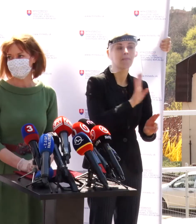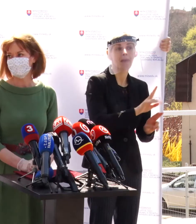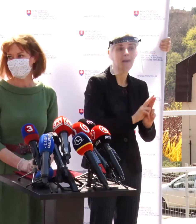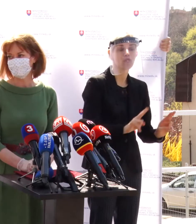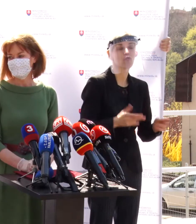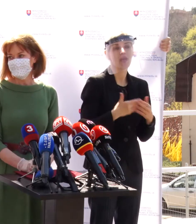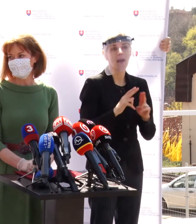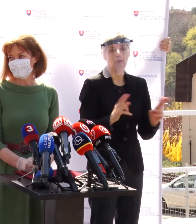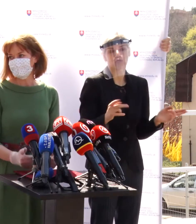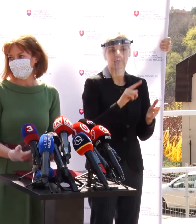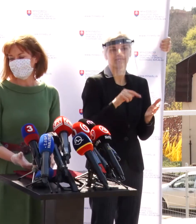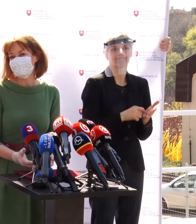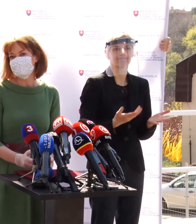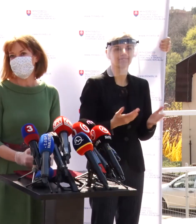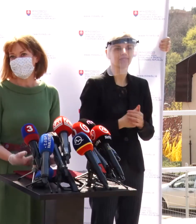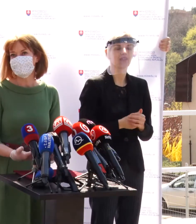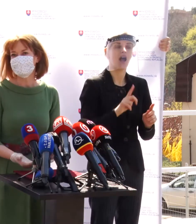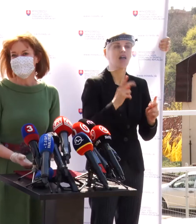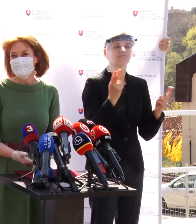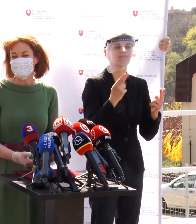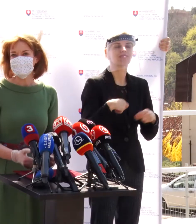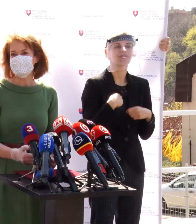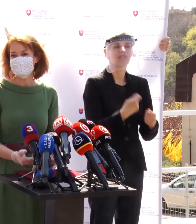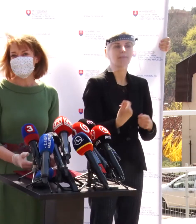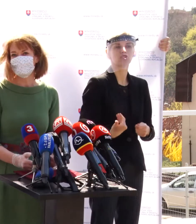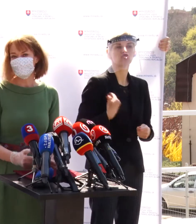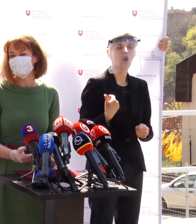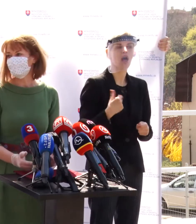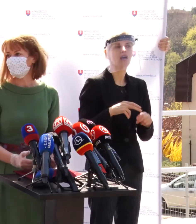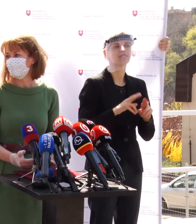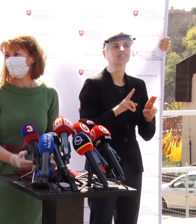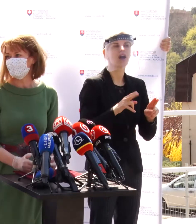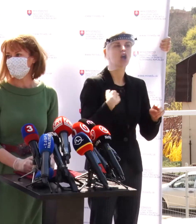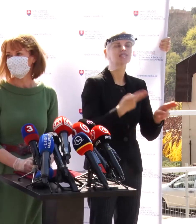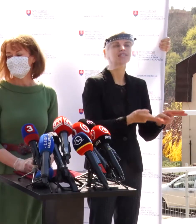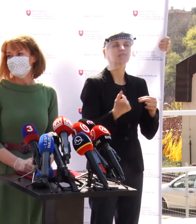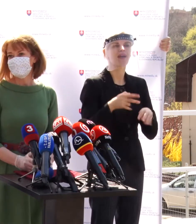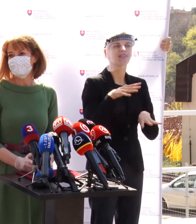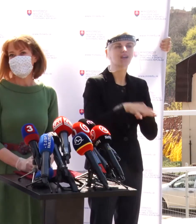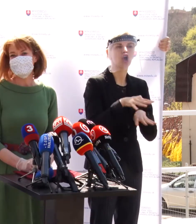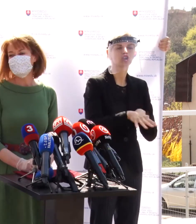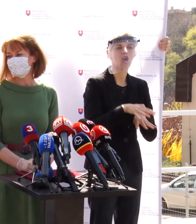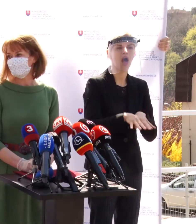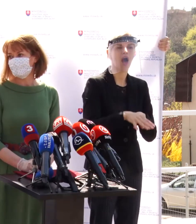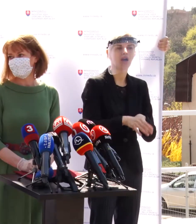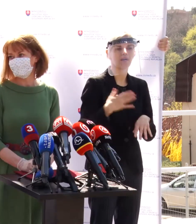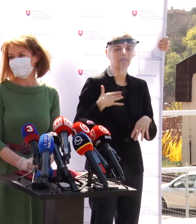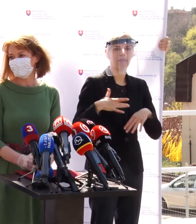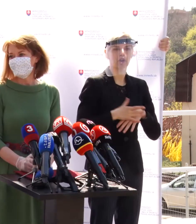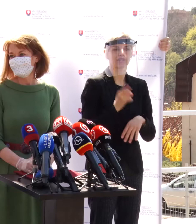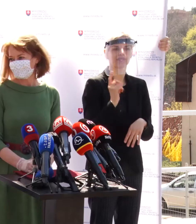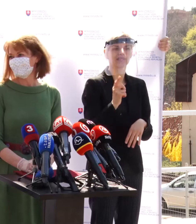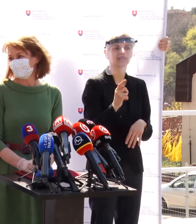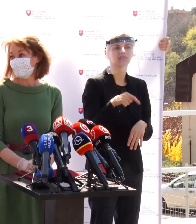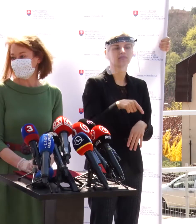nepristúpiť k tomuto kroku. Ale naozaj akoby dať školám aj nejaký možnosť spätného kontrolného mechanizmu, keď majú pocit, že niektorí žiaci